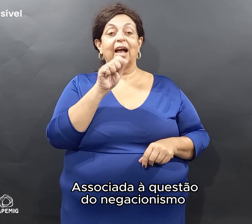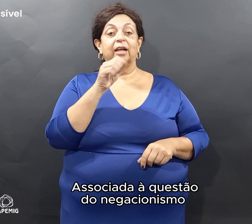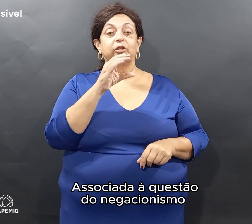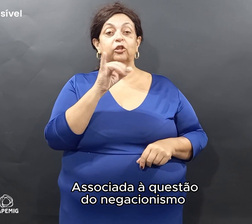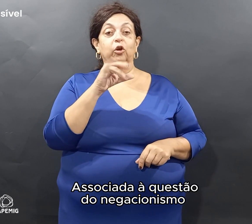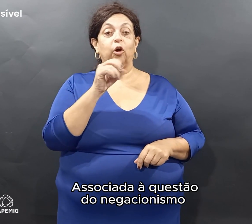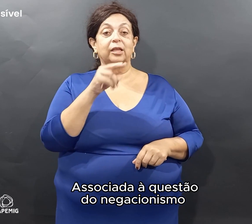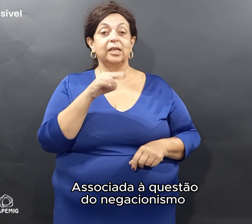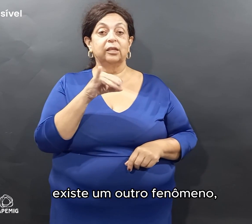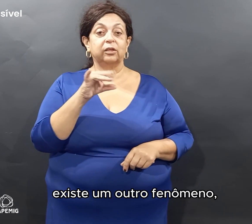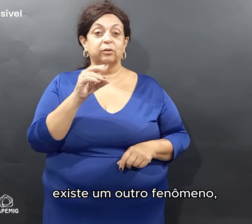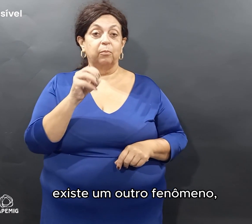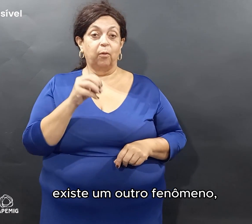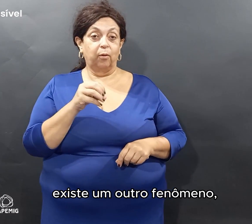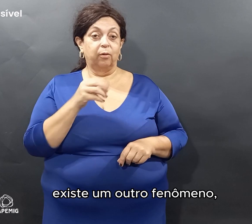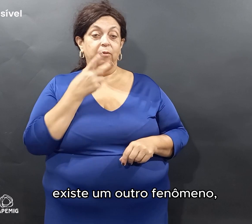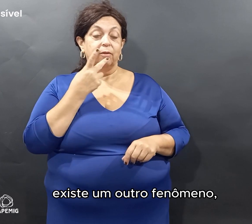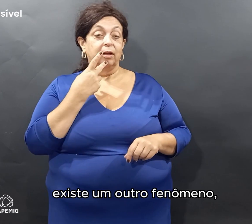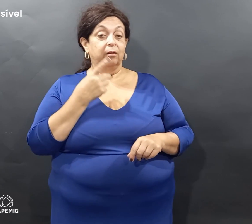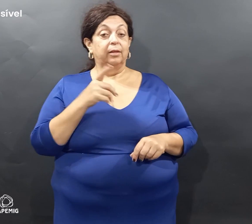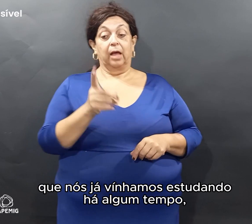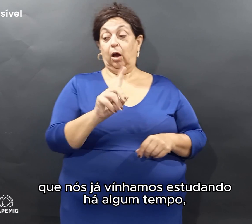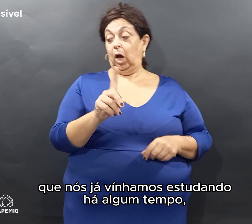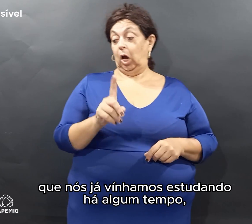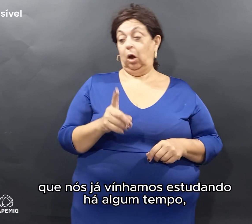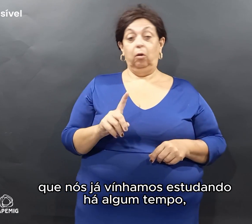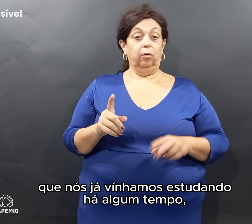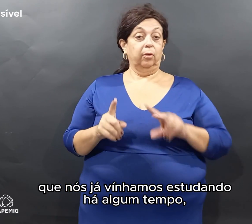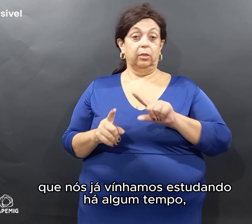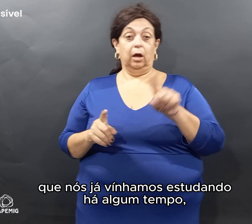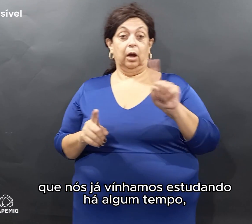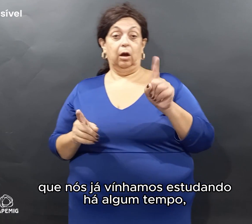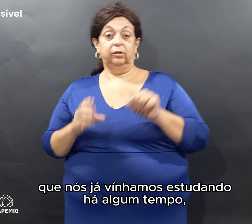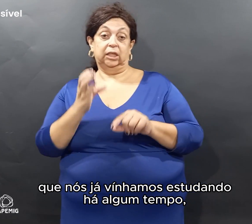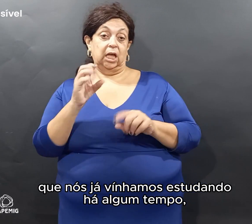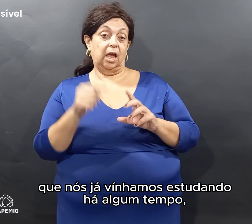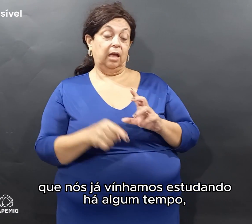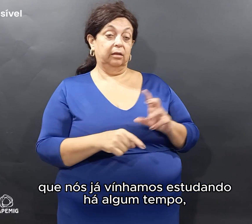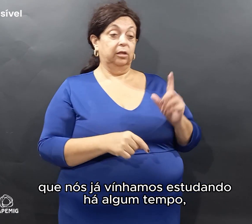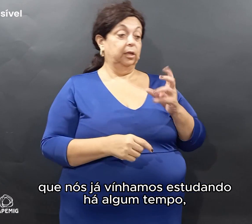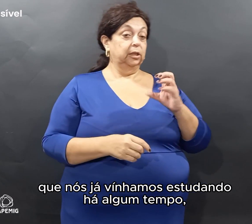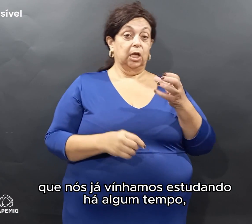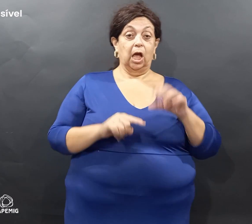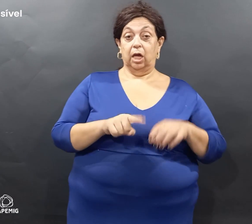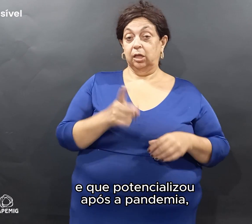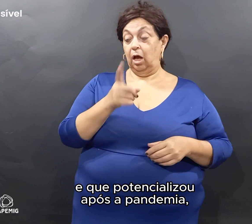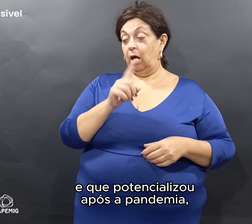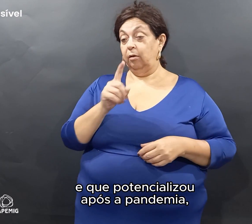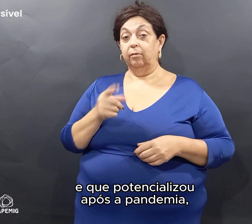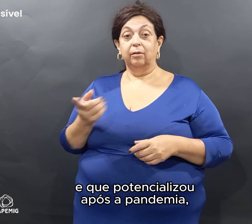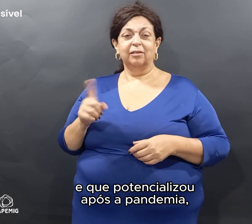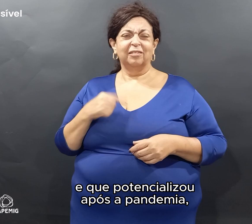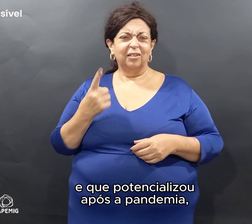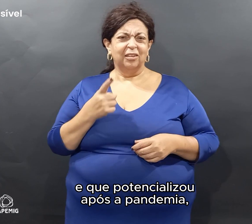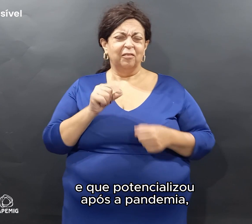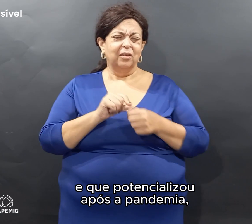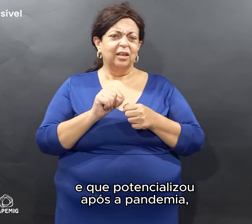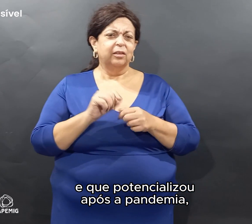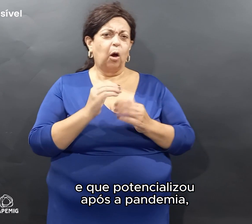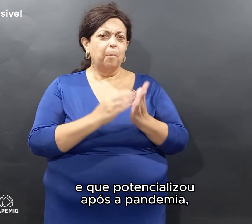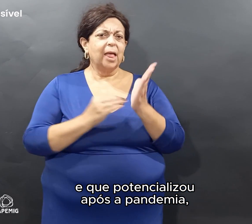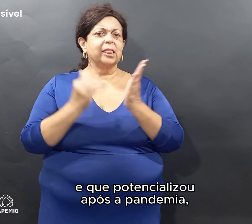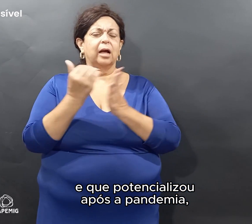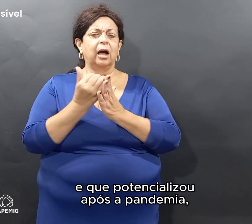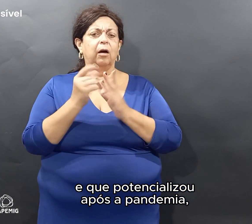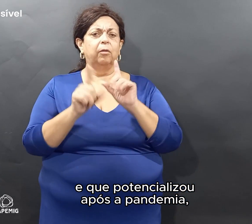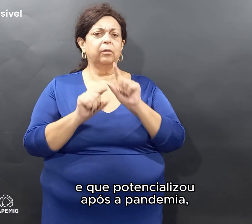Associada à questão do negacionismo, existe um outro fenômeno que nós já vimos estudando há algum tempo e que potencializou